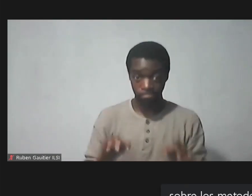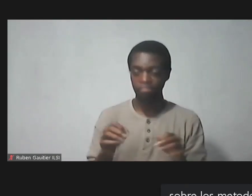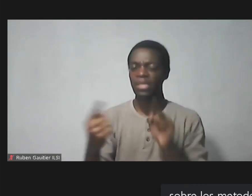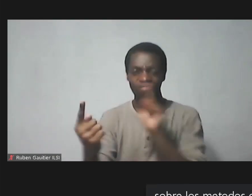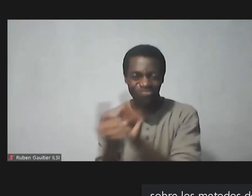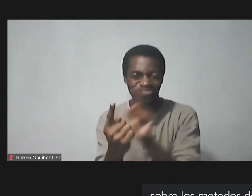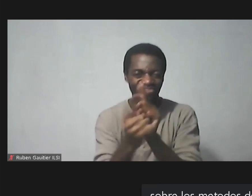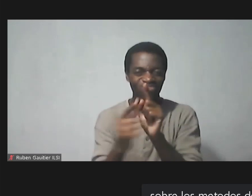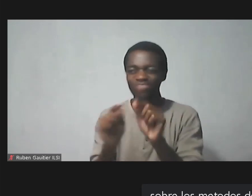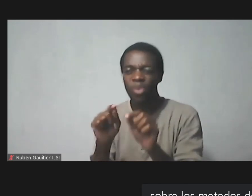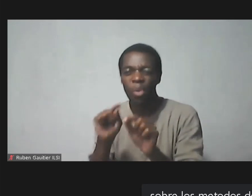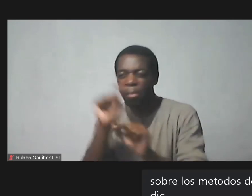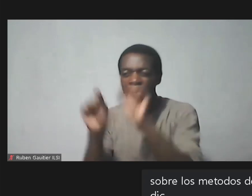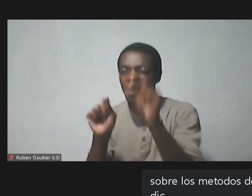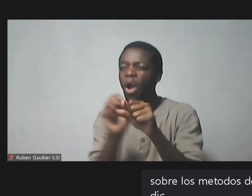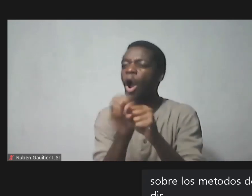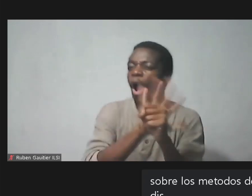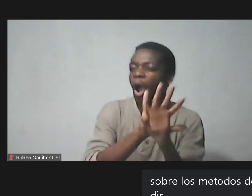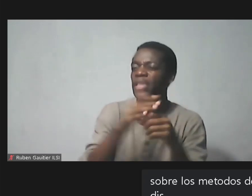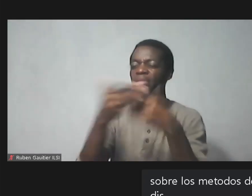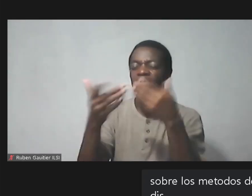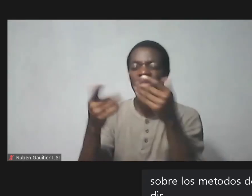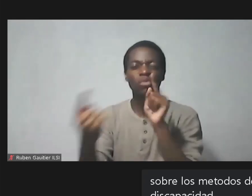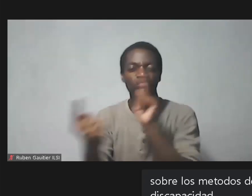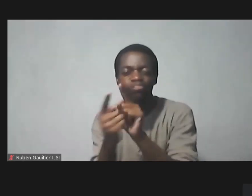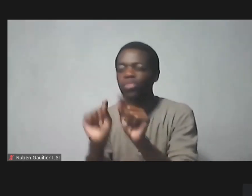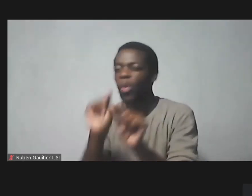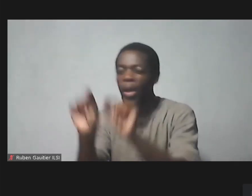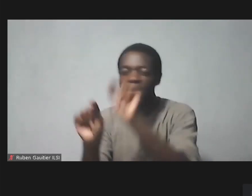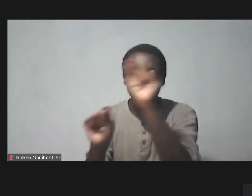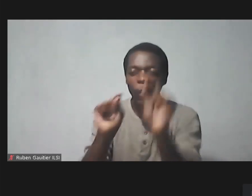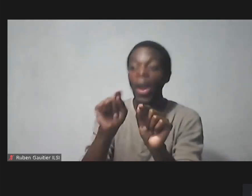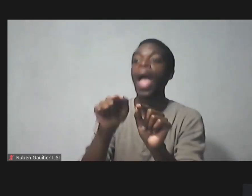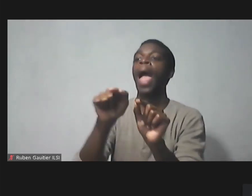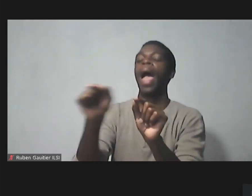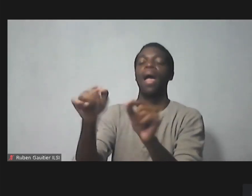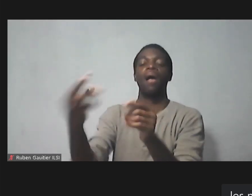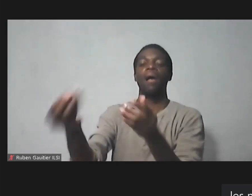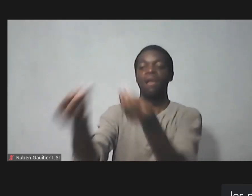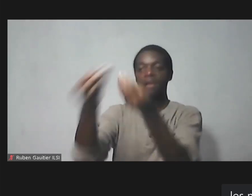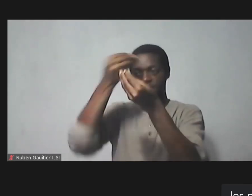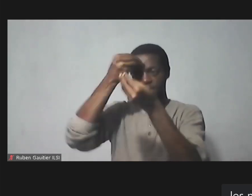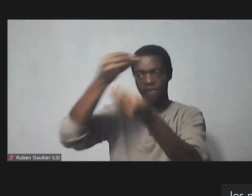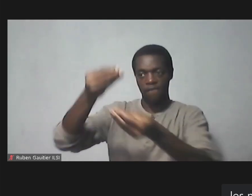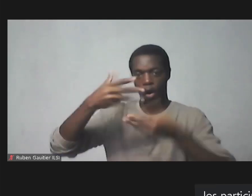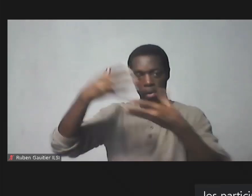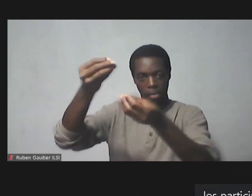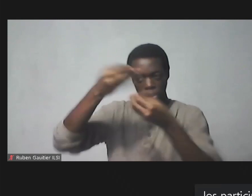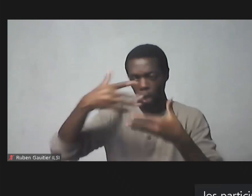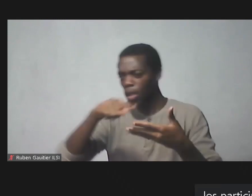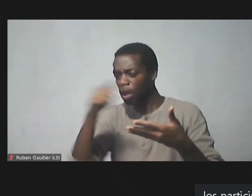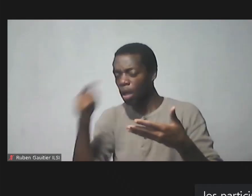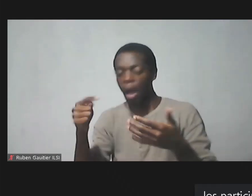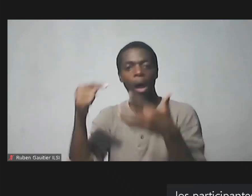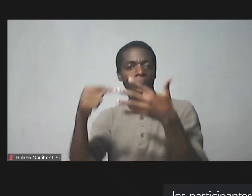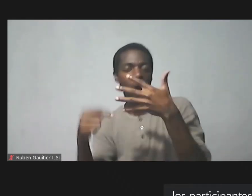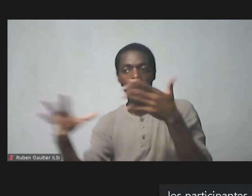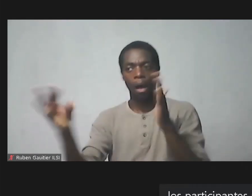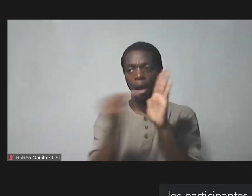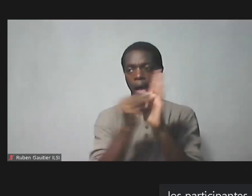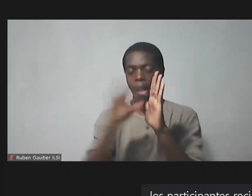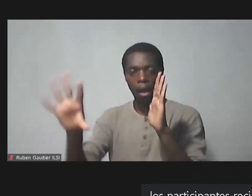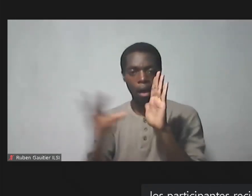y otros resultados también fueron incluidos. Algunas formas de recopilar